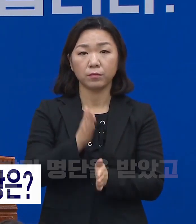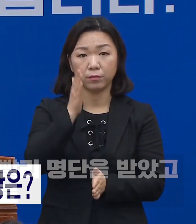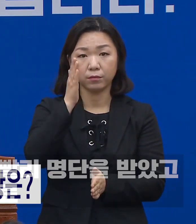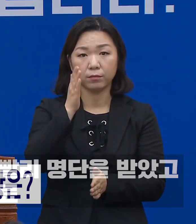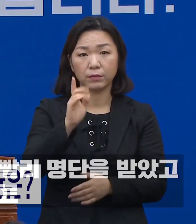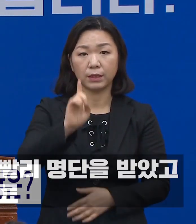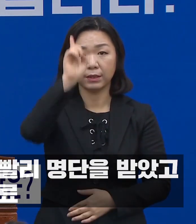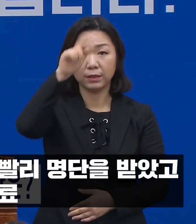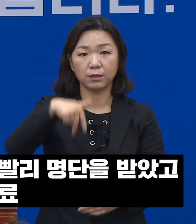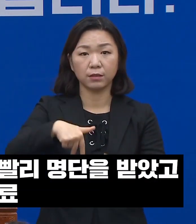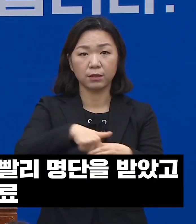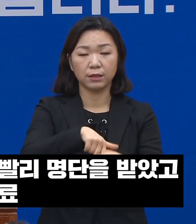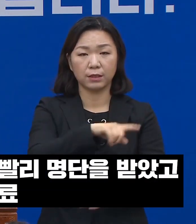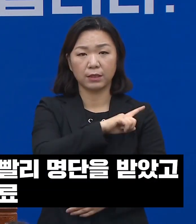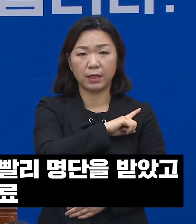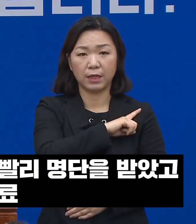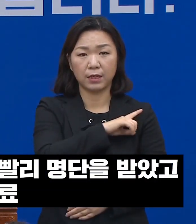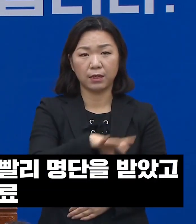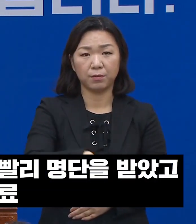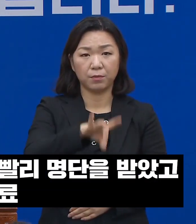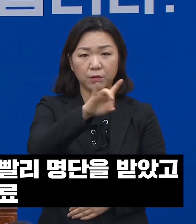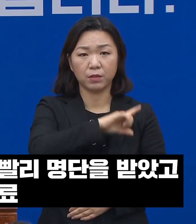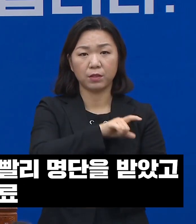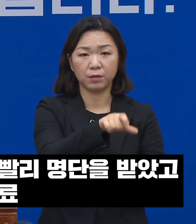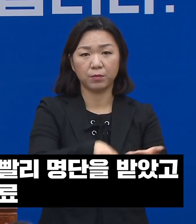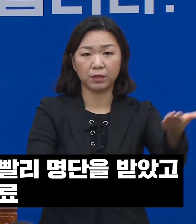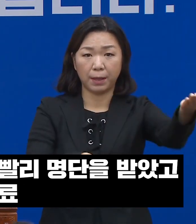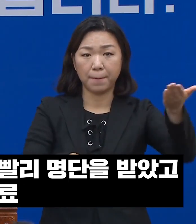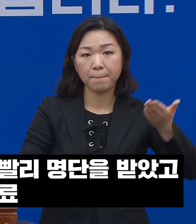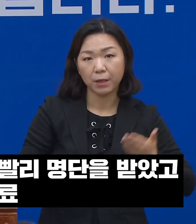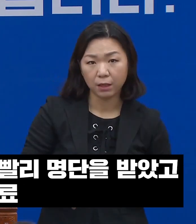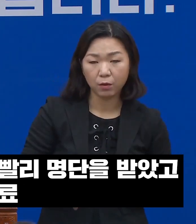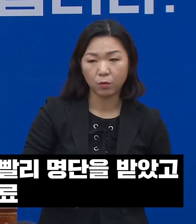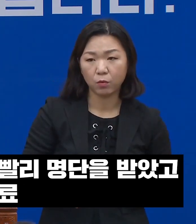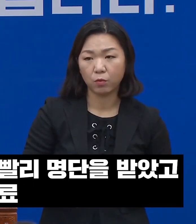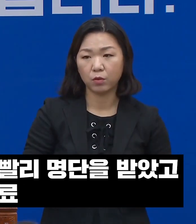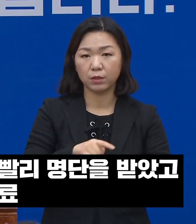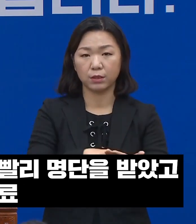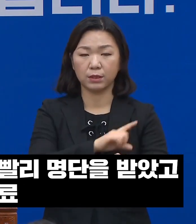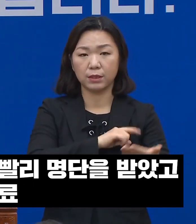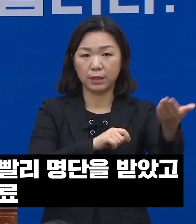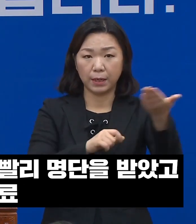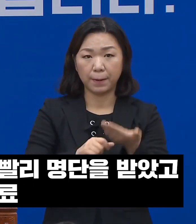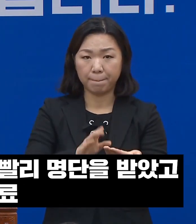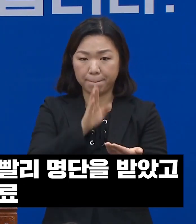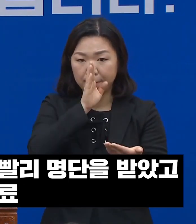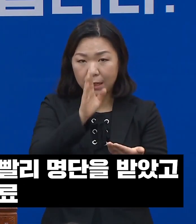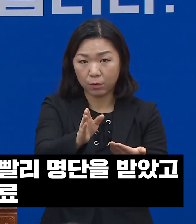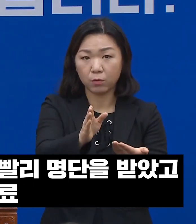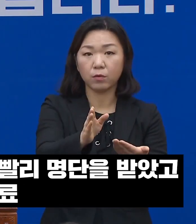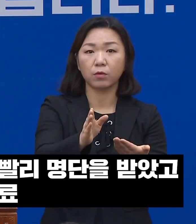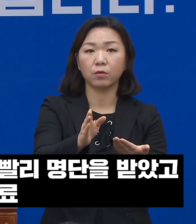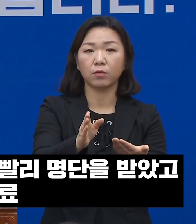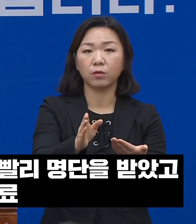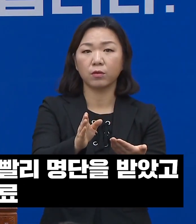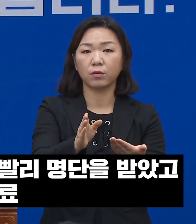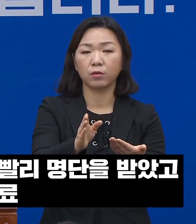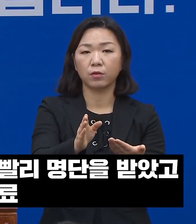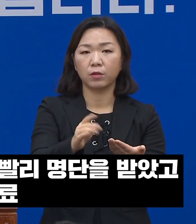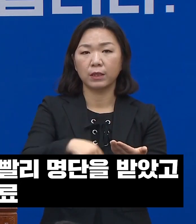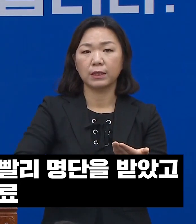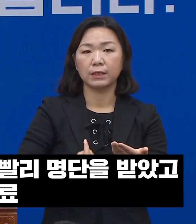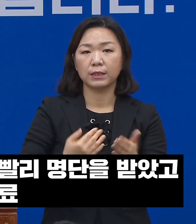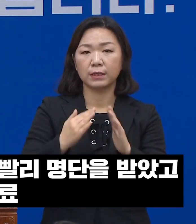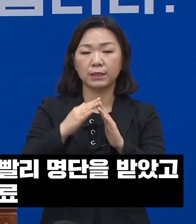대구시가 신천지로부터 가장 먼저 빨리 명단을 받았고, 그리고 그 명단을 받는 즉시 우리는